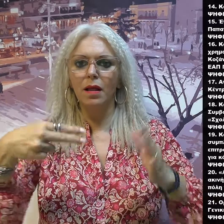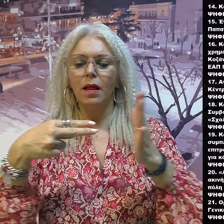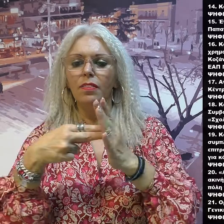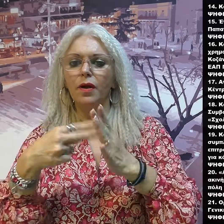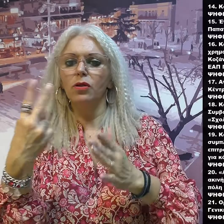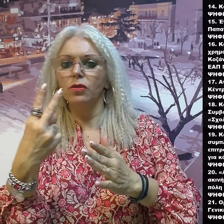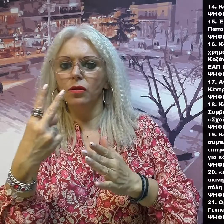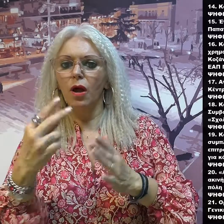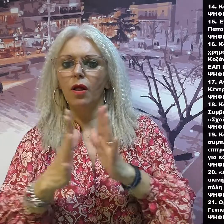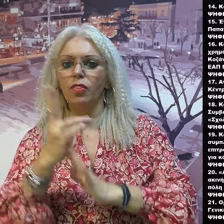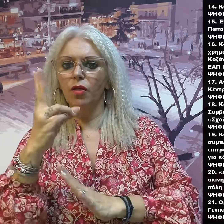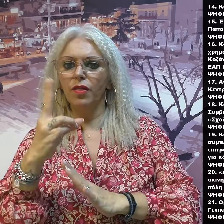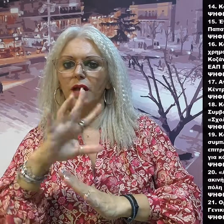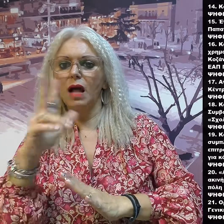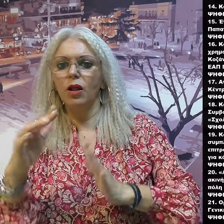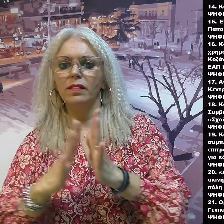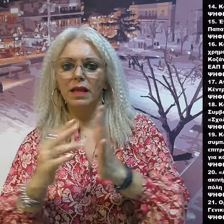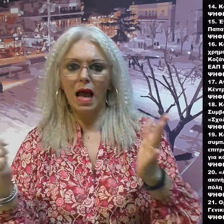βοηθήματος. 17η Επιτροπή ΕΑΠ Ουδμού